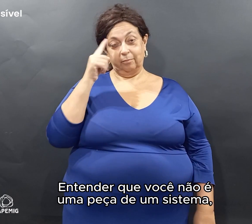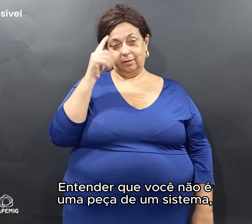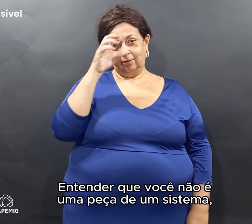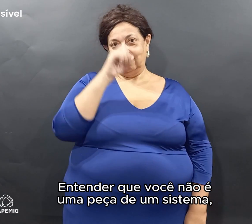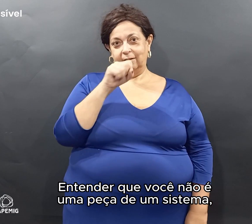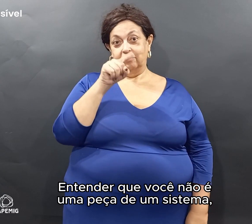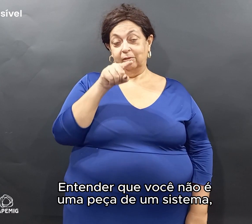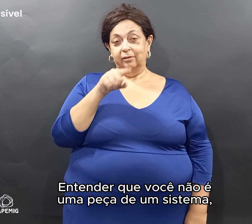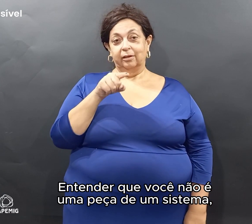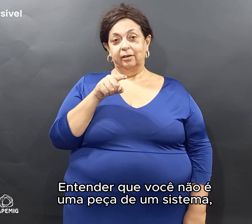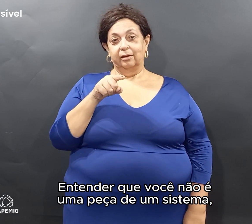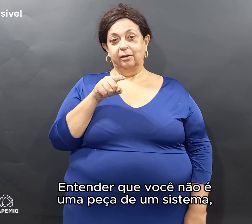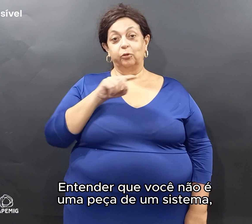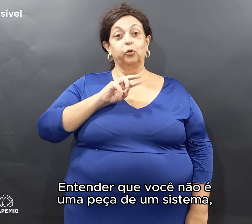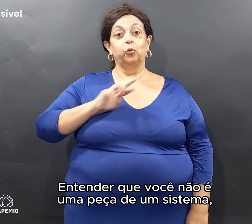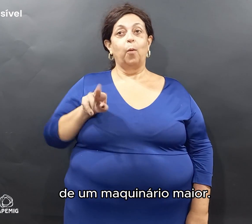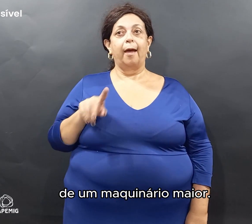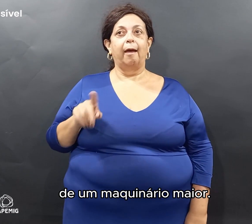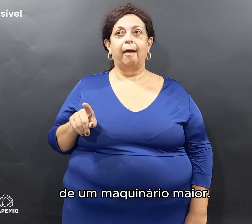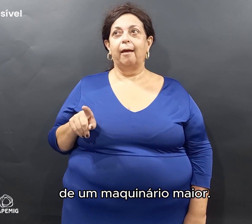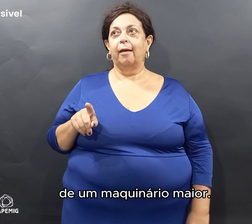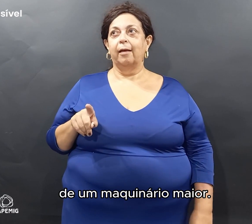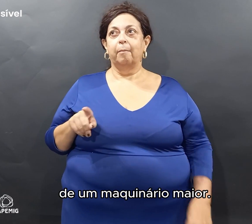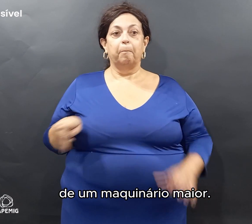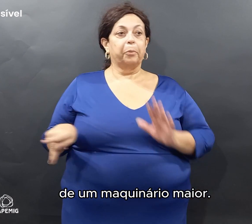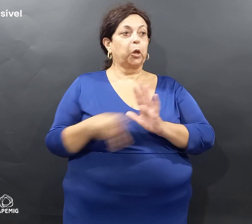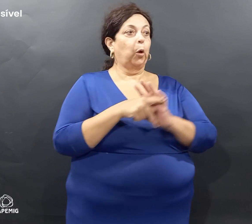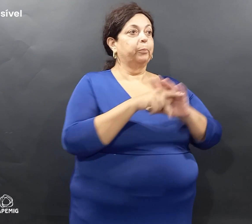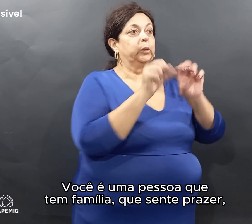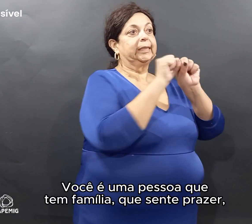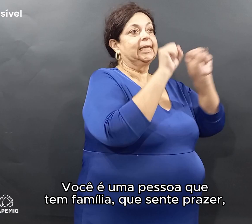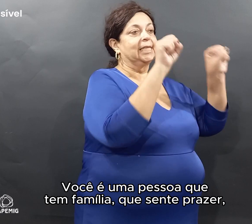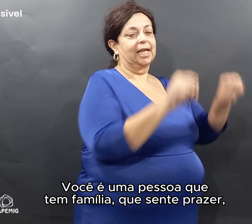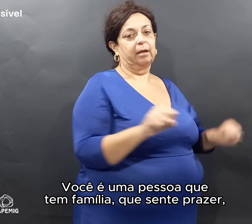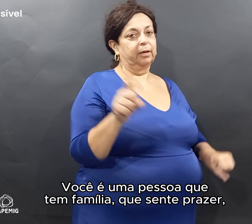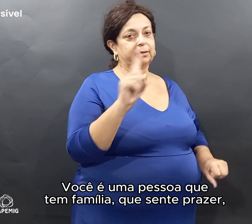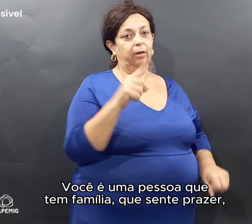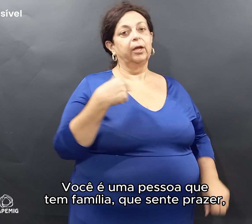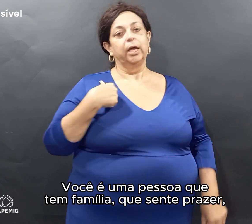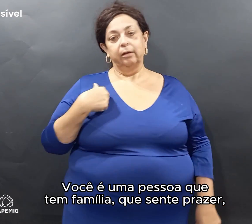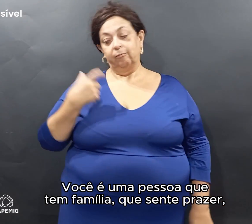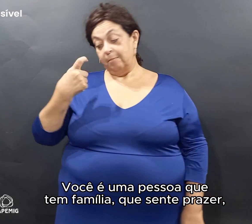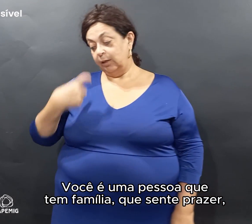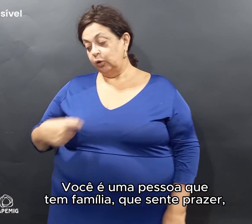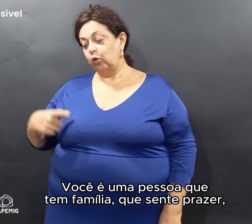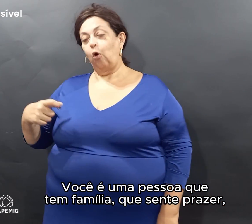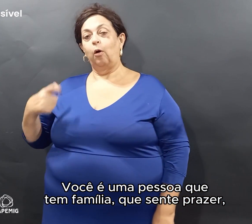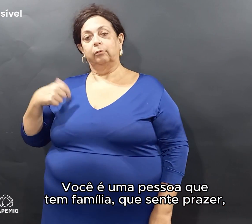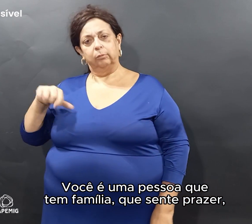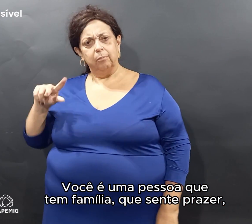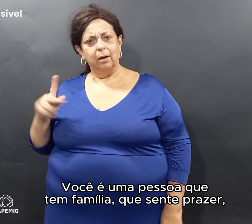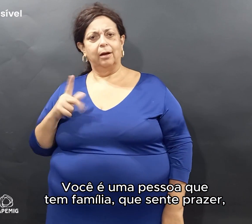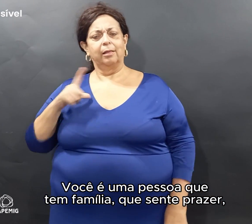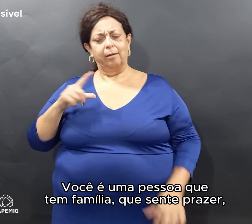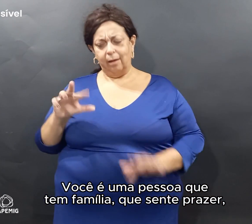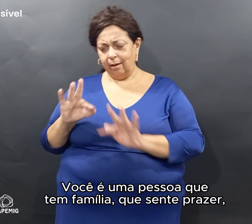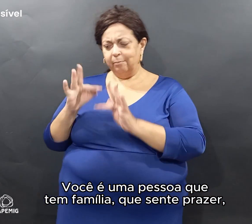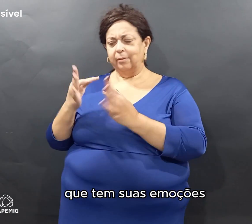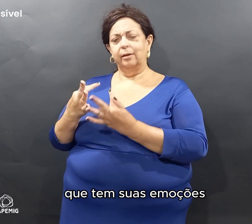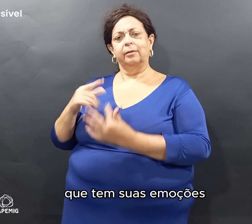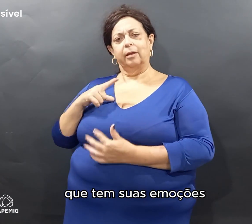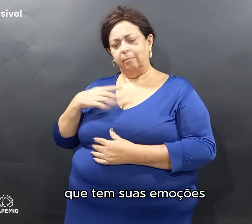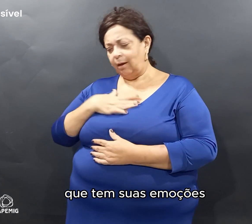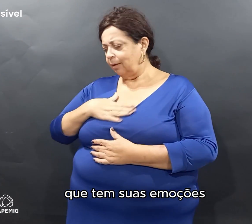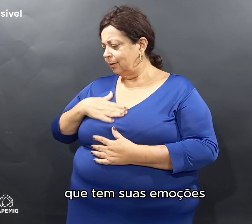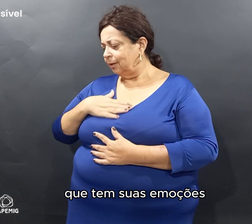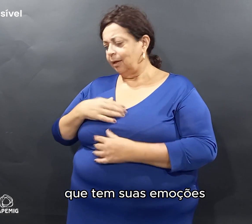uma peça de um sistema, de um maquinário maior. Você é uma pessoa que tem família, que sente prazer,